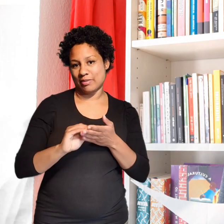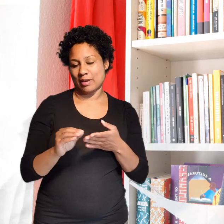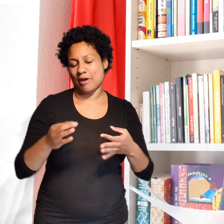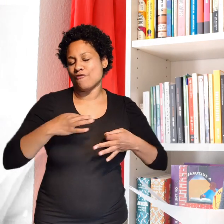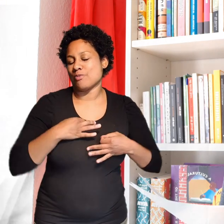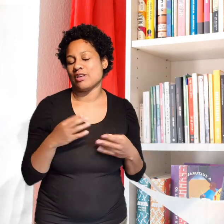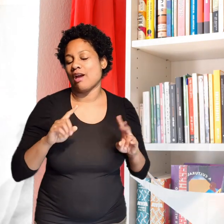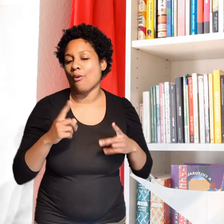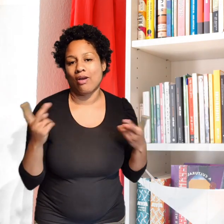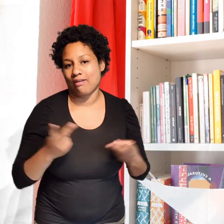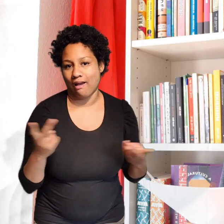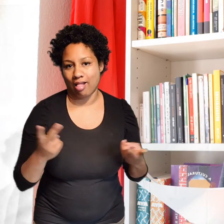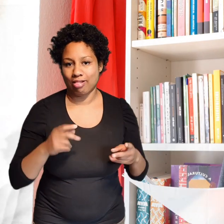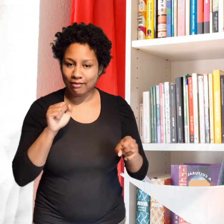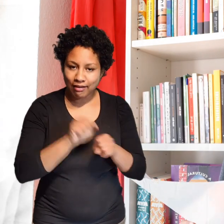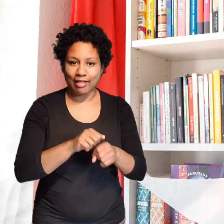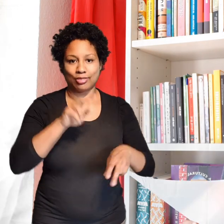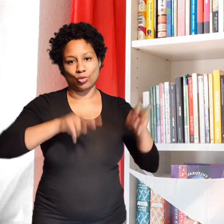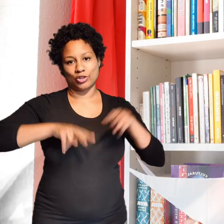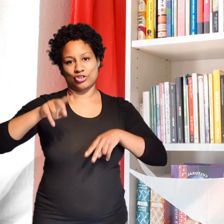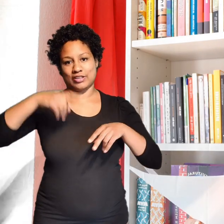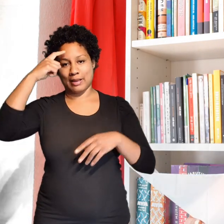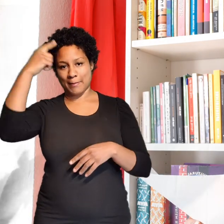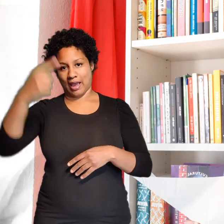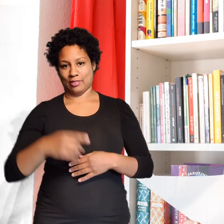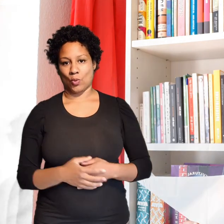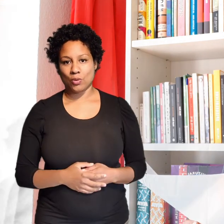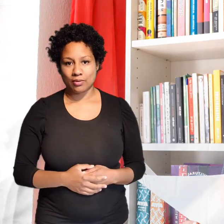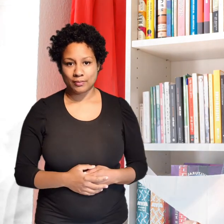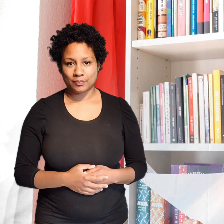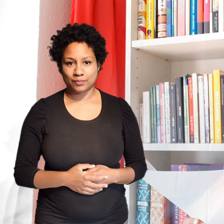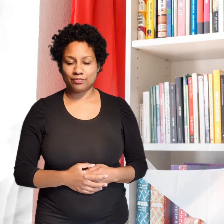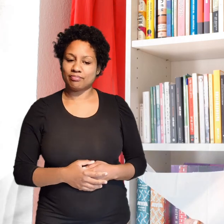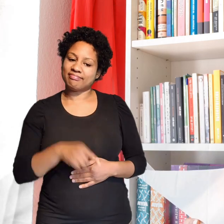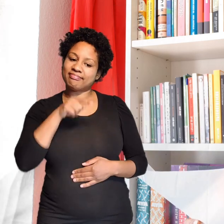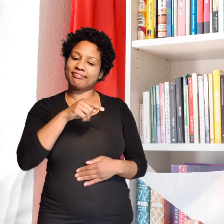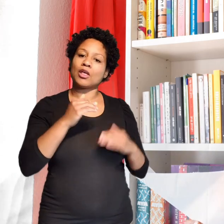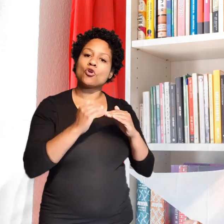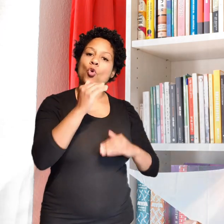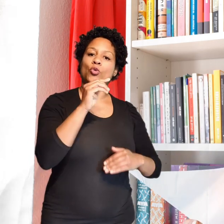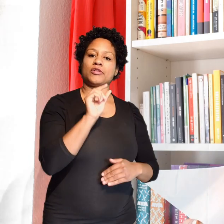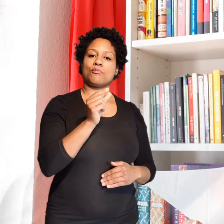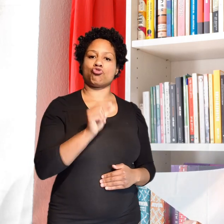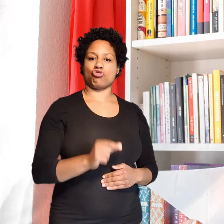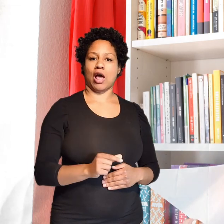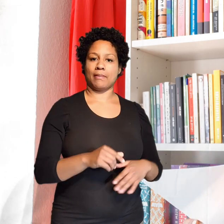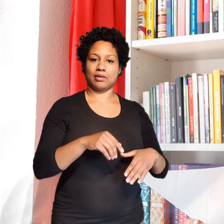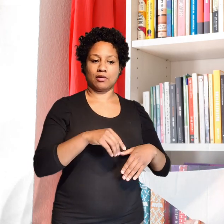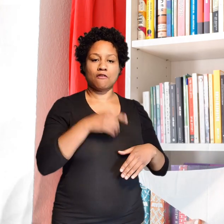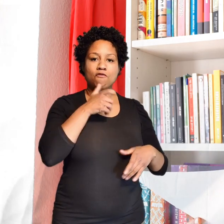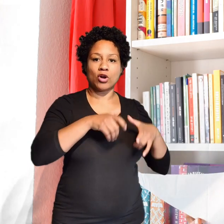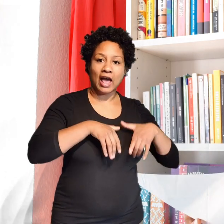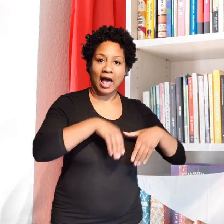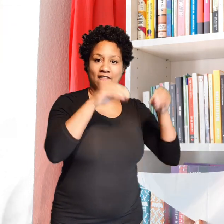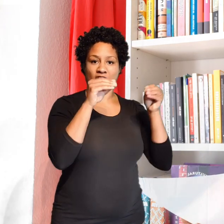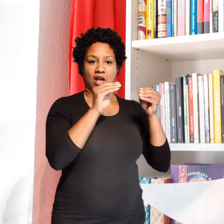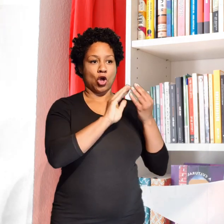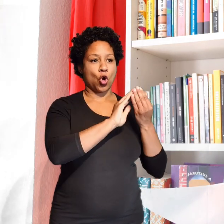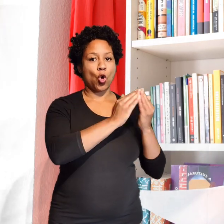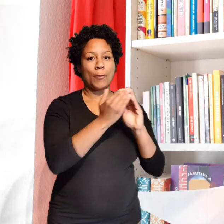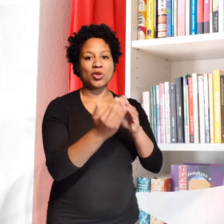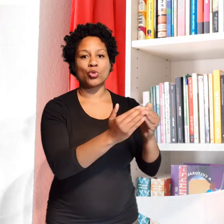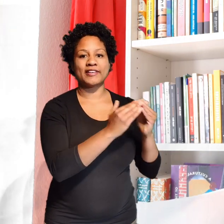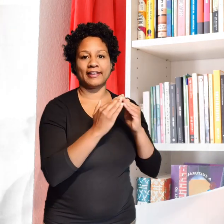nicht sein. Die Verwendung der Großbuchstaben am Anfang des Wortes kann zeigen, dass wir der Community